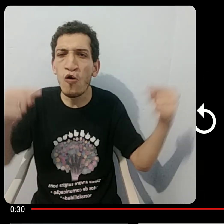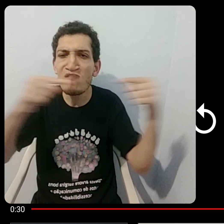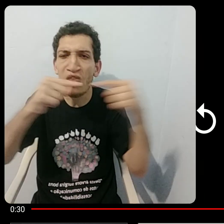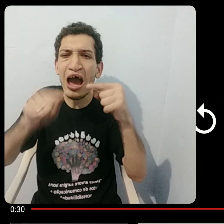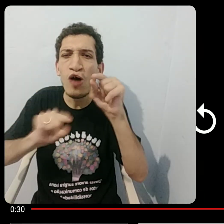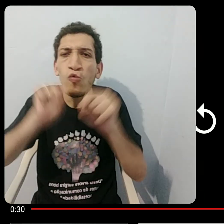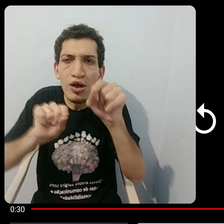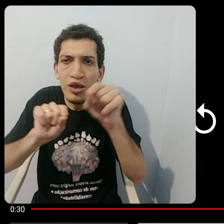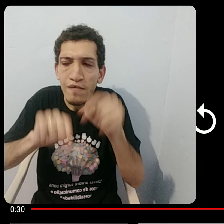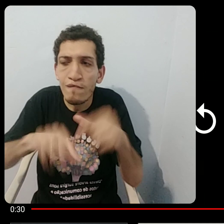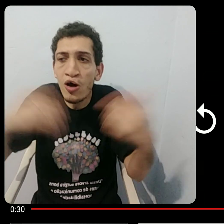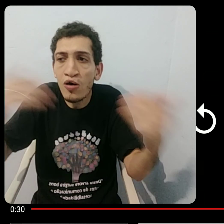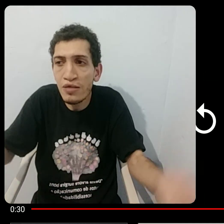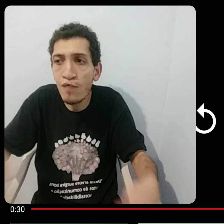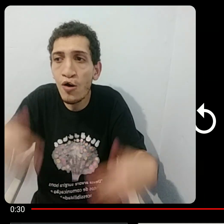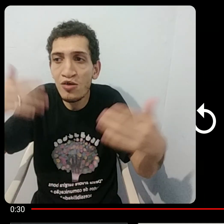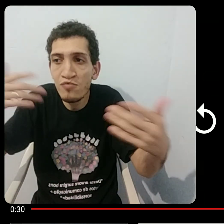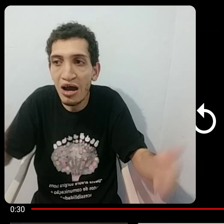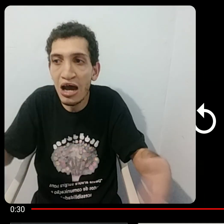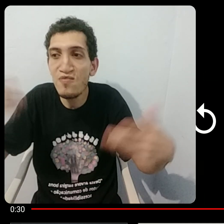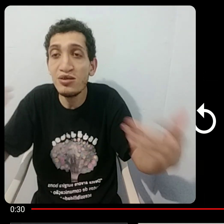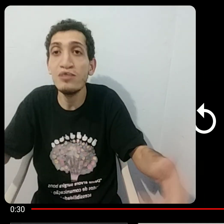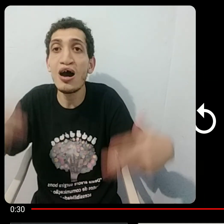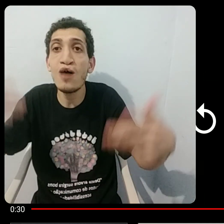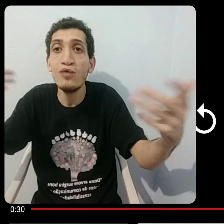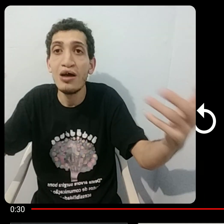homem lá, o quê? Qual é o significado desse sinal em